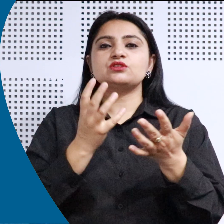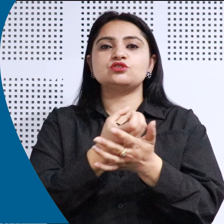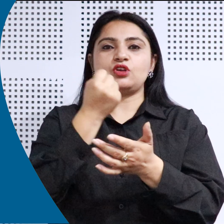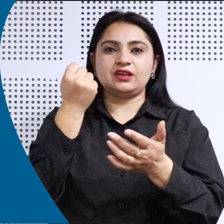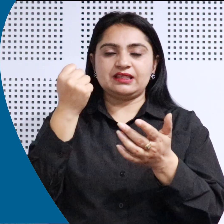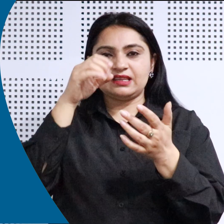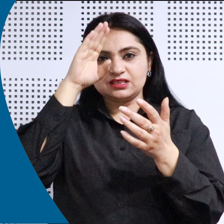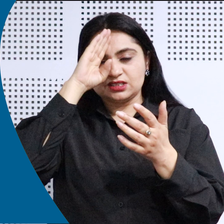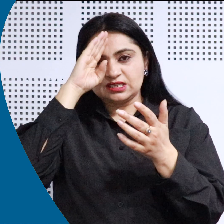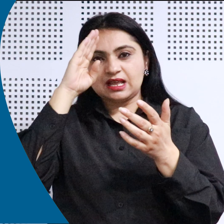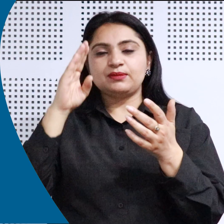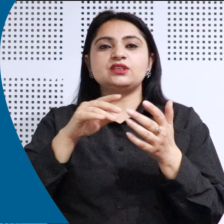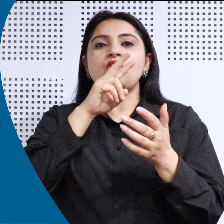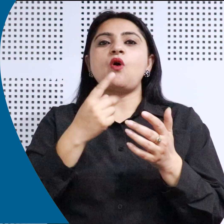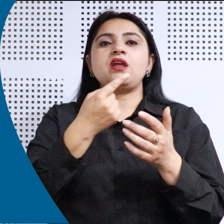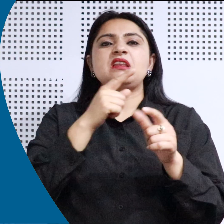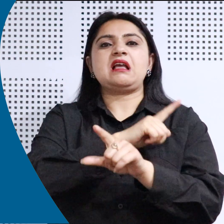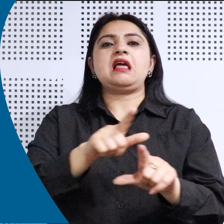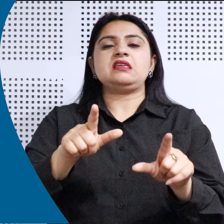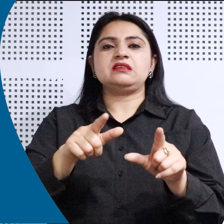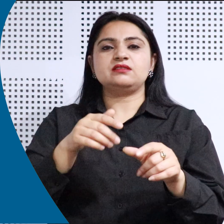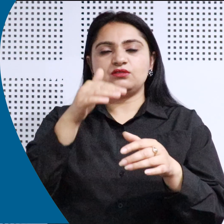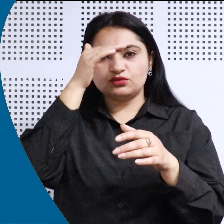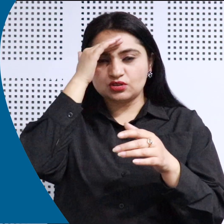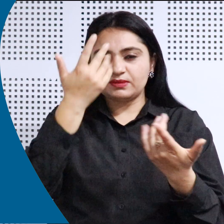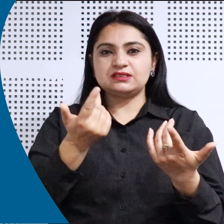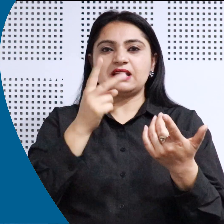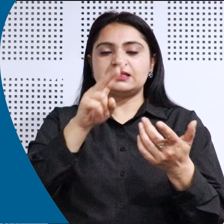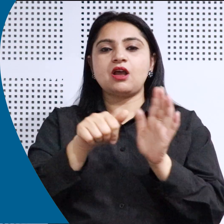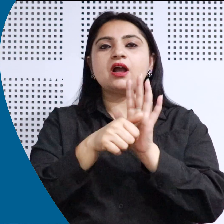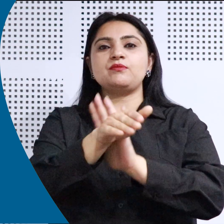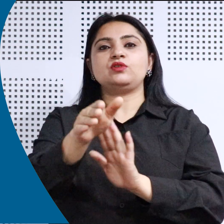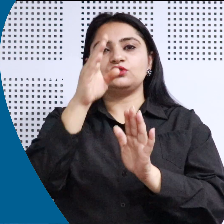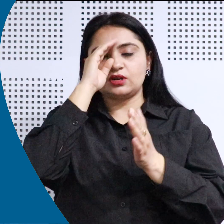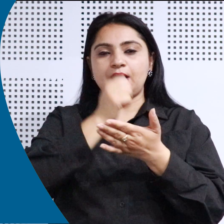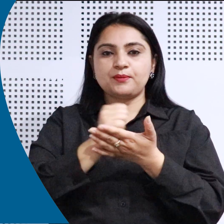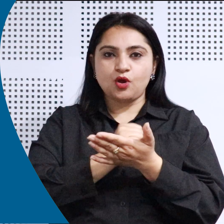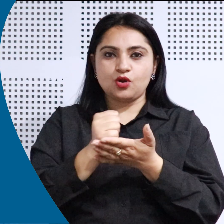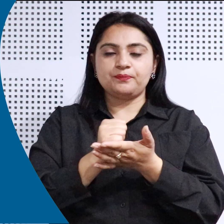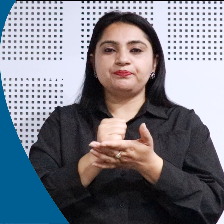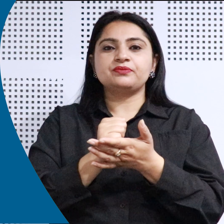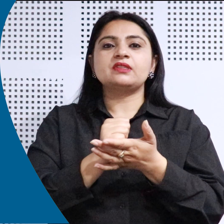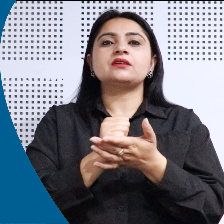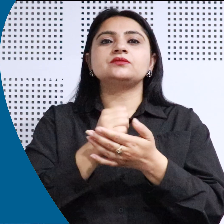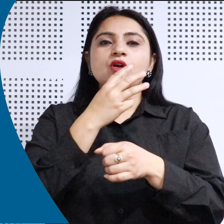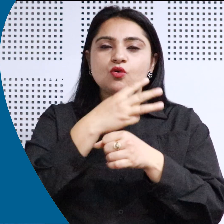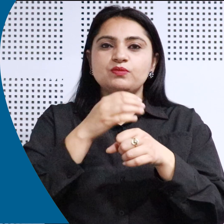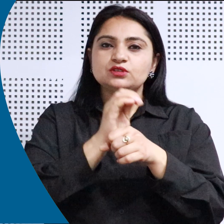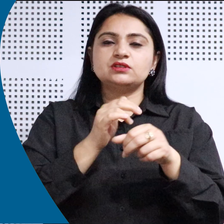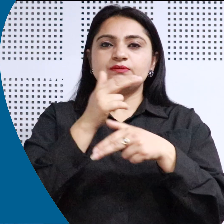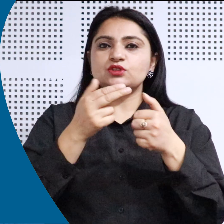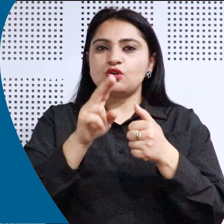निजामती ऐन नहुँदाको समस्या र यसलाई अघि बढाउन सरकारको पहल। उपसचिवले चलाउनु पर्ने अधिकृतले चलाउने, जहाँ